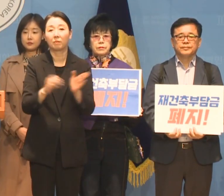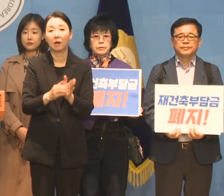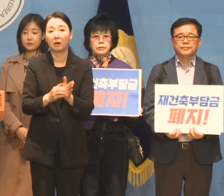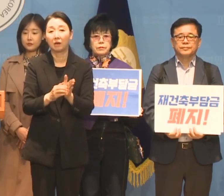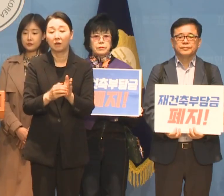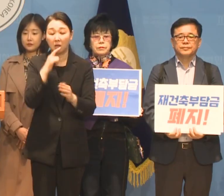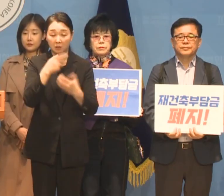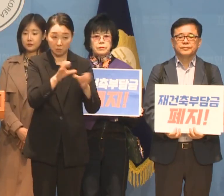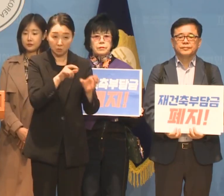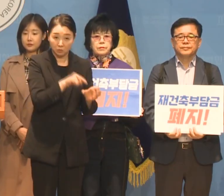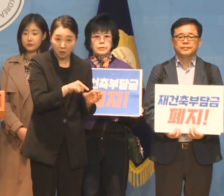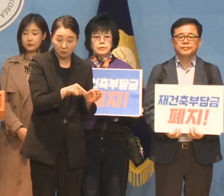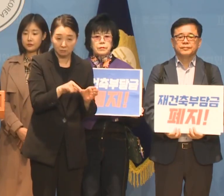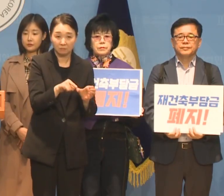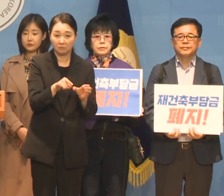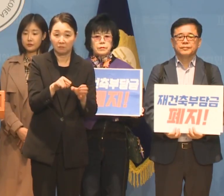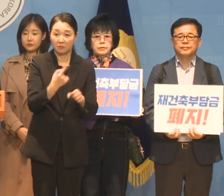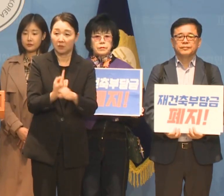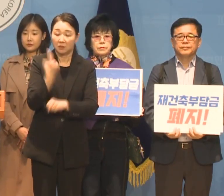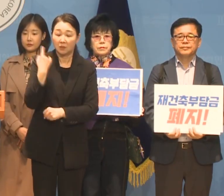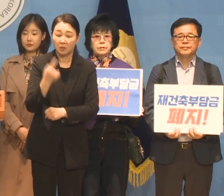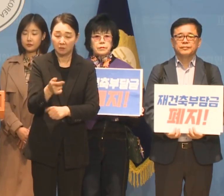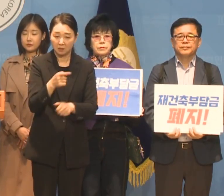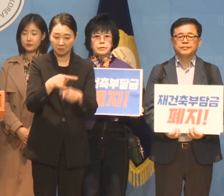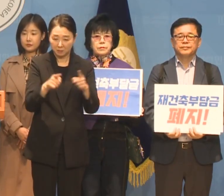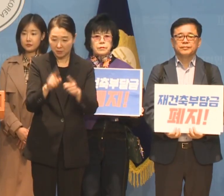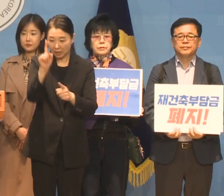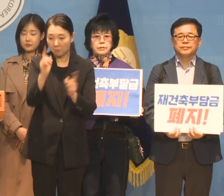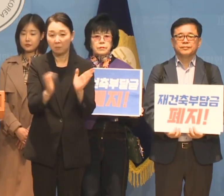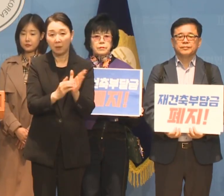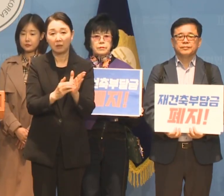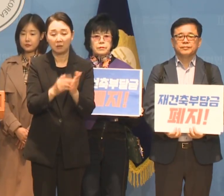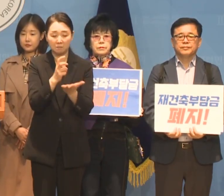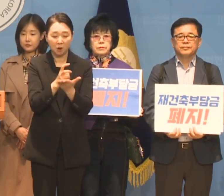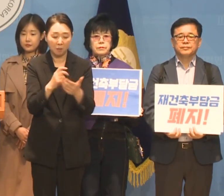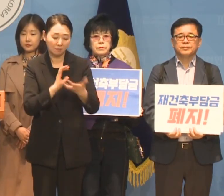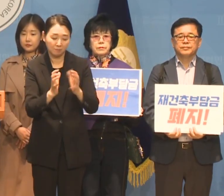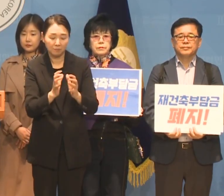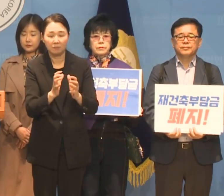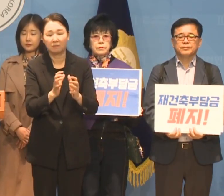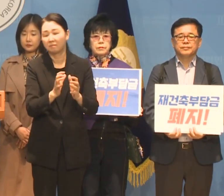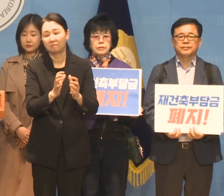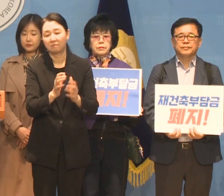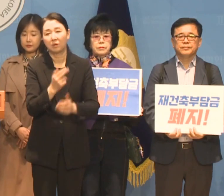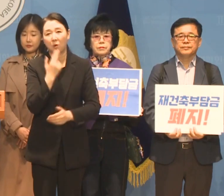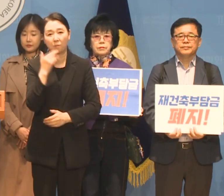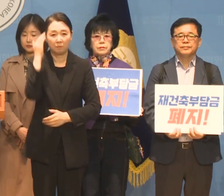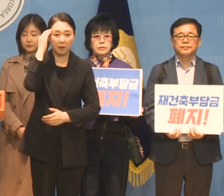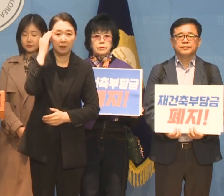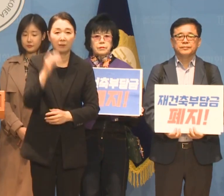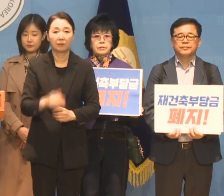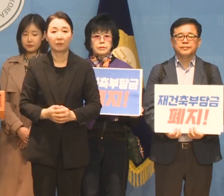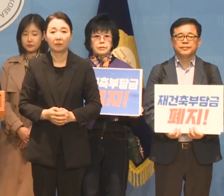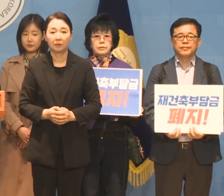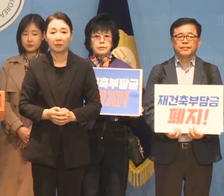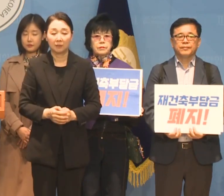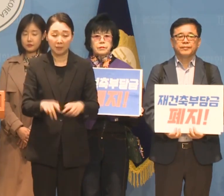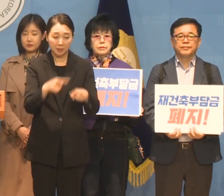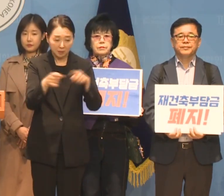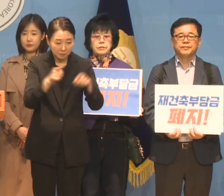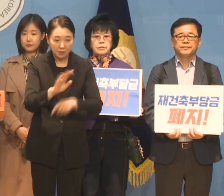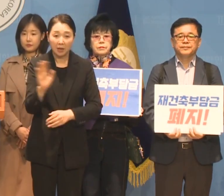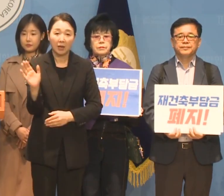그러나 민주당은 지난해 단 한 차례 심사만 한 이후 법안 논의조차 가로막고 있습니다. 정당한 심사조차